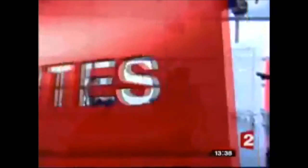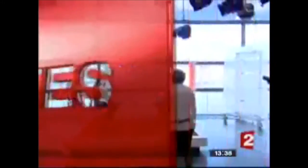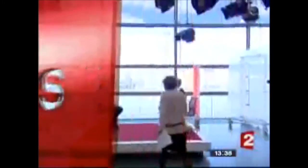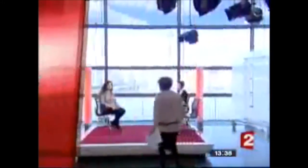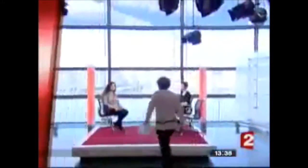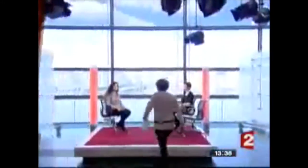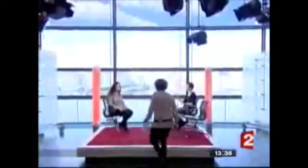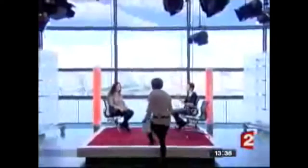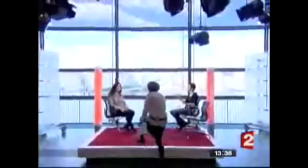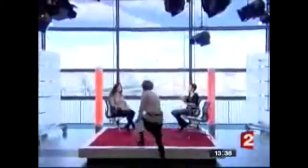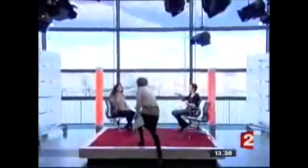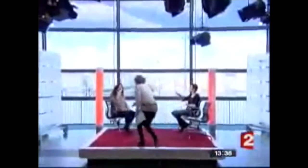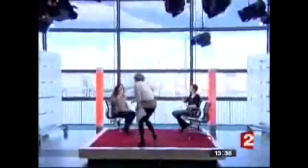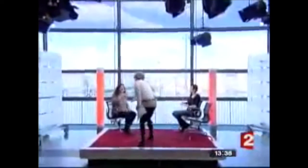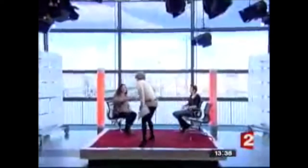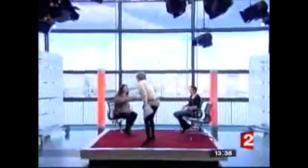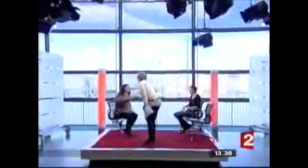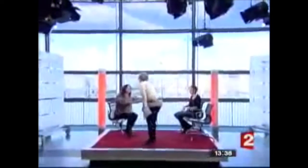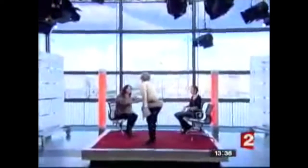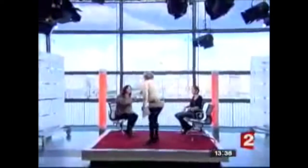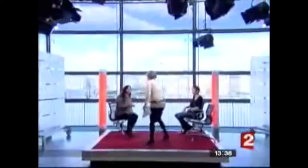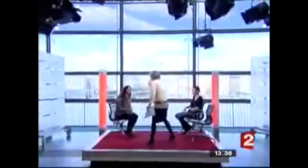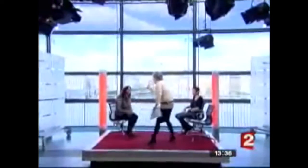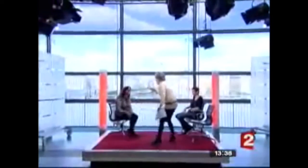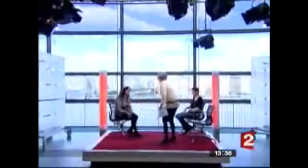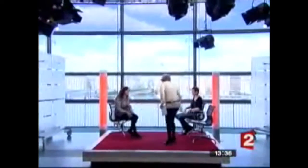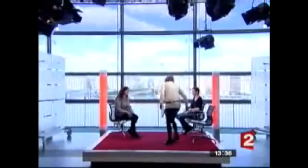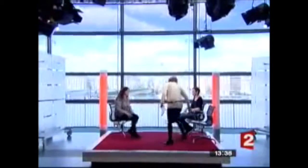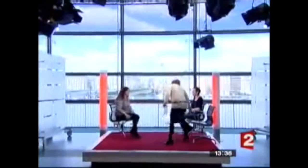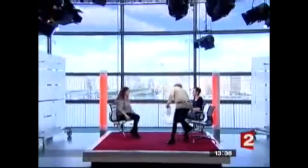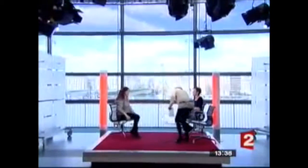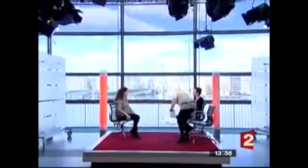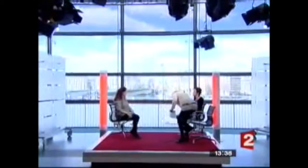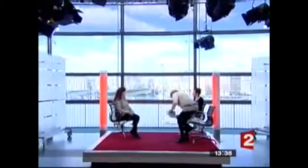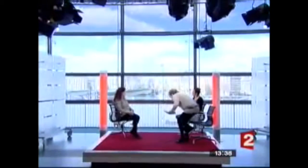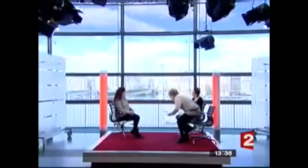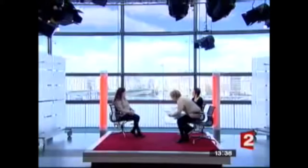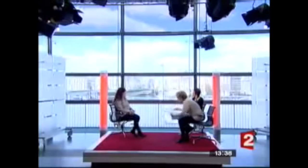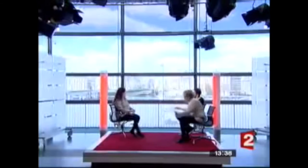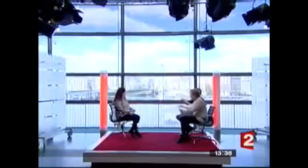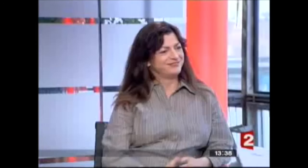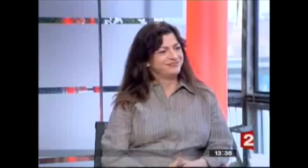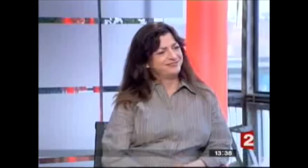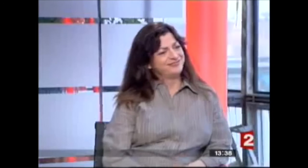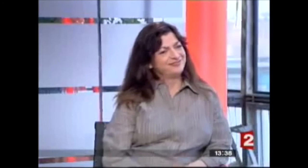Et cet invité, c'est Emmanuelle Laborie. Bonjour. Bonjour. Merci d'être avec nous. Vous venez nous présenter